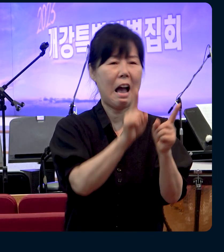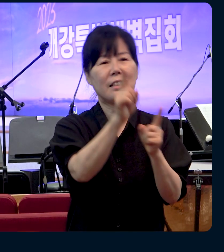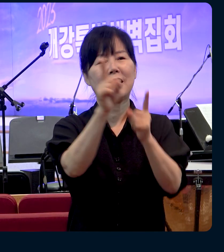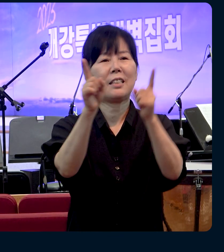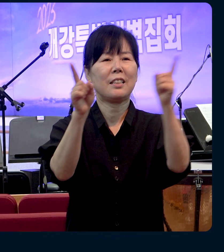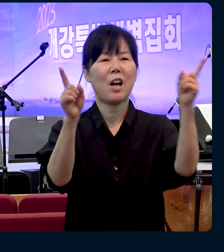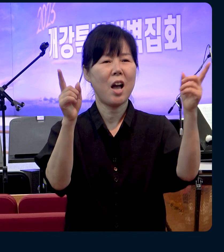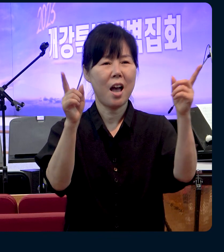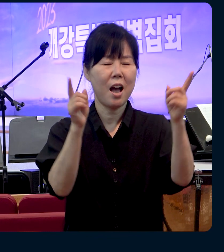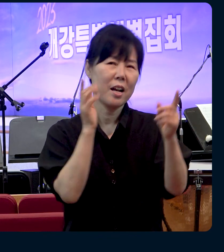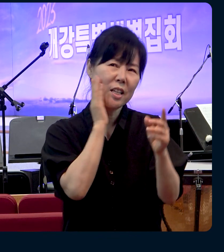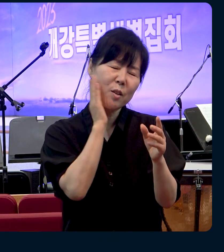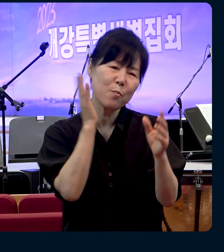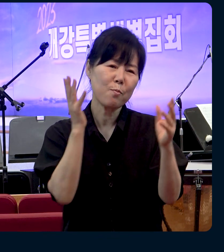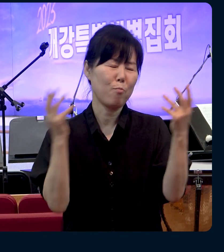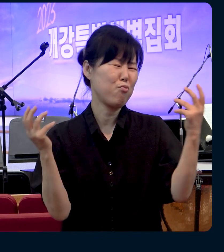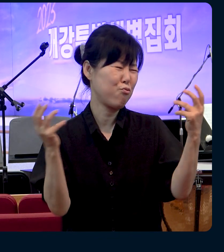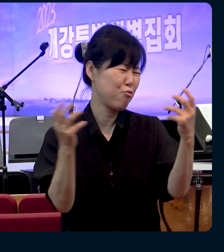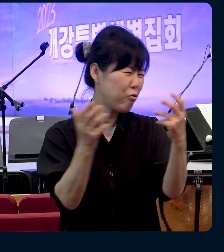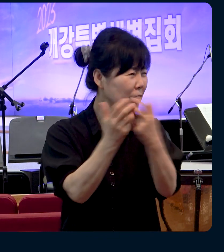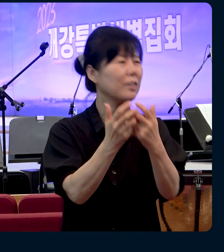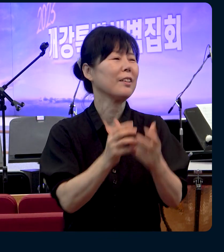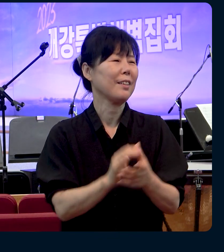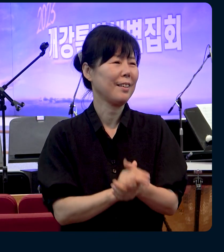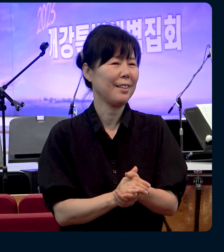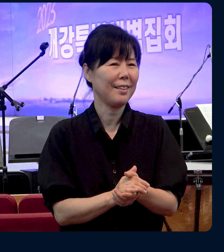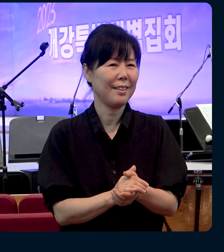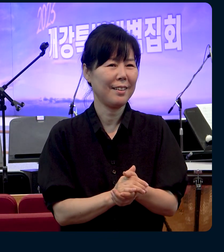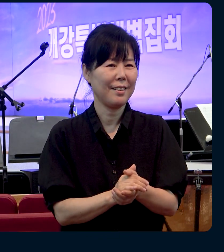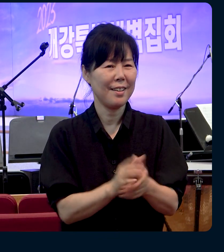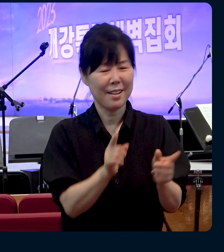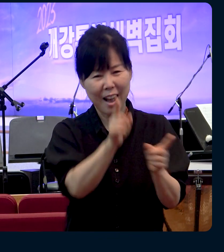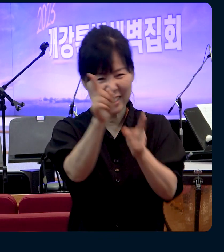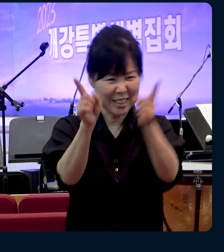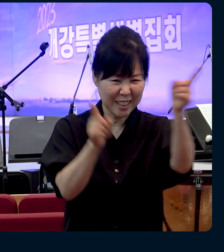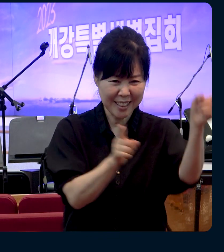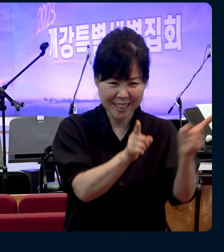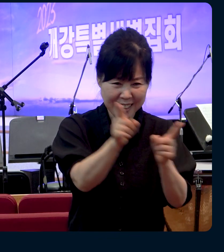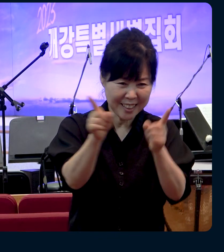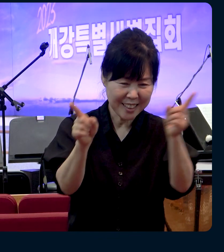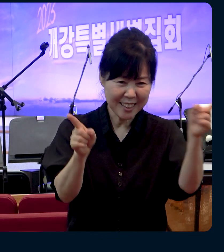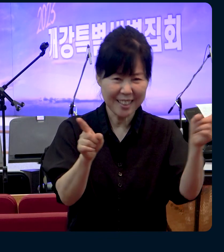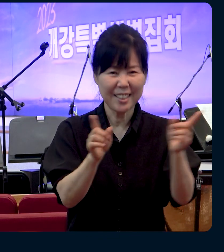번째는 뭐냐면 풍성한 가지와 잎사귀.